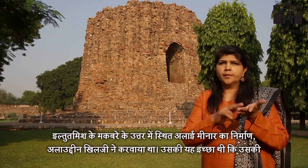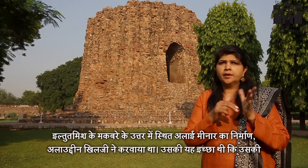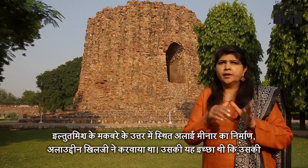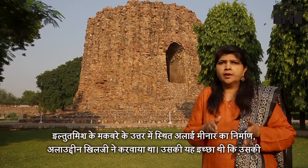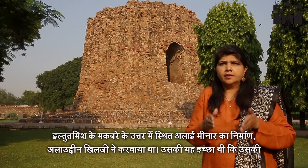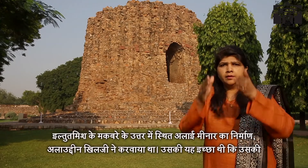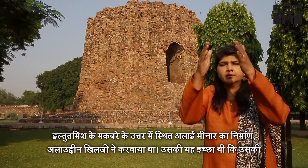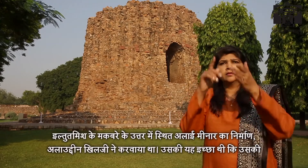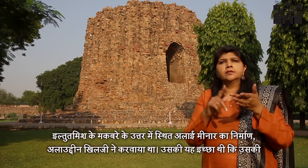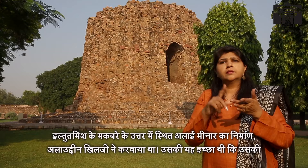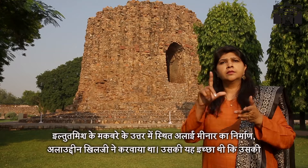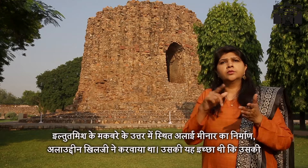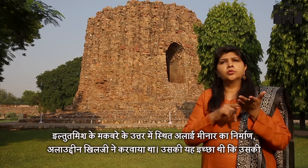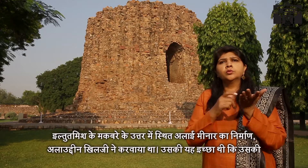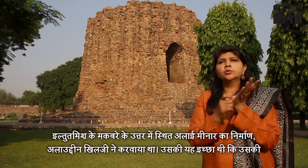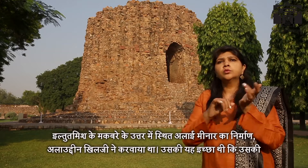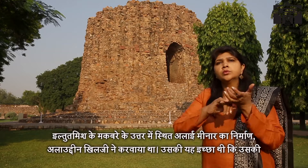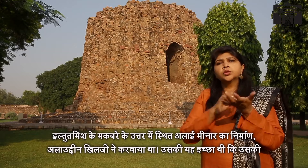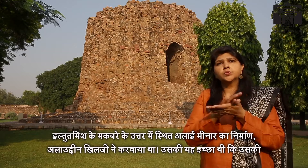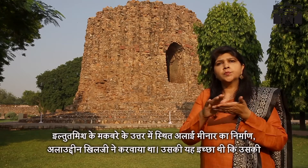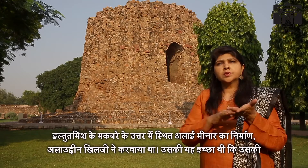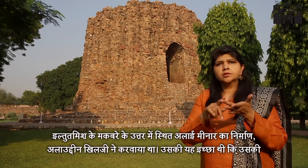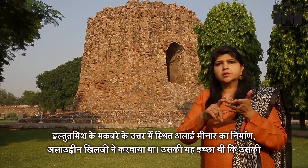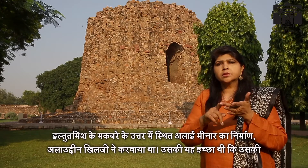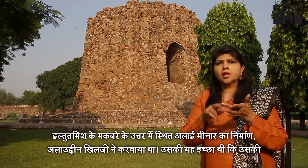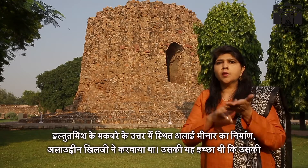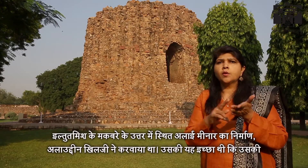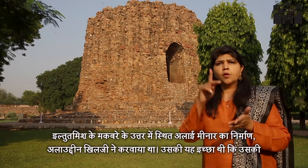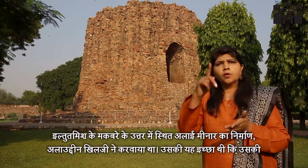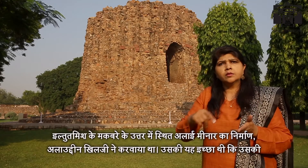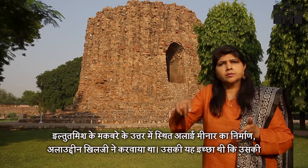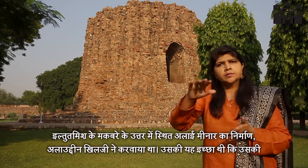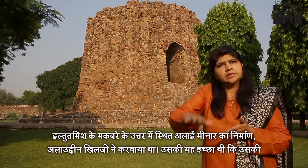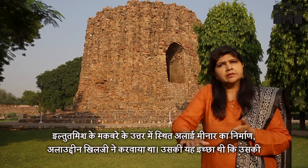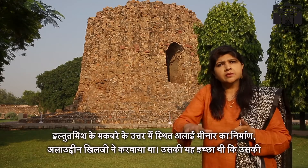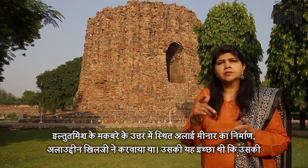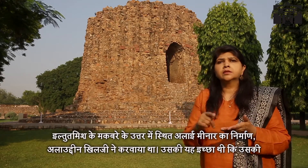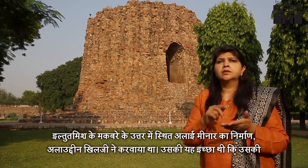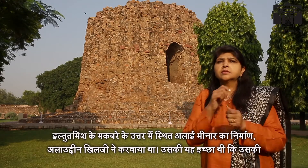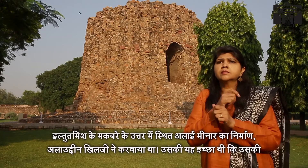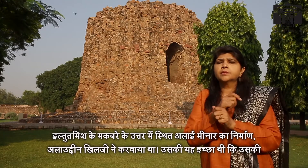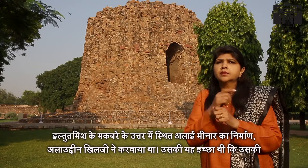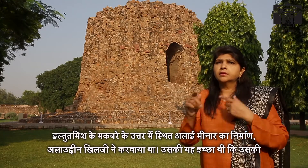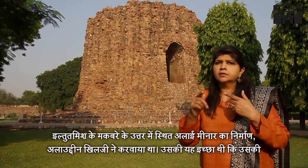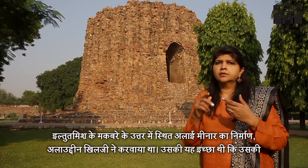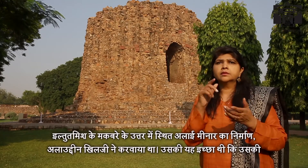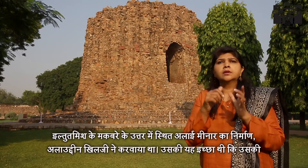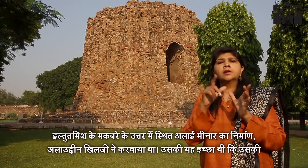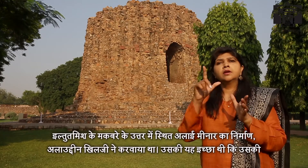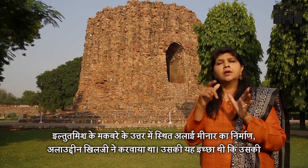इल्तुतमिश के मकबरे के उत्तर में स्थित अलाई मीनार का निर्माण अलाउद्दीन खिलजी ने करवाया